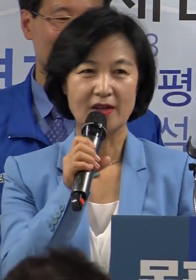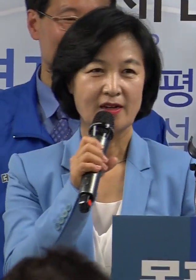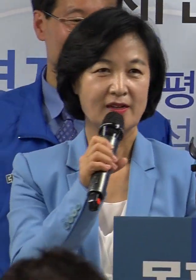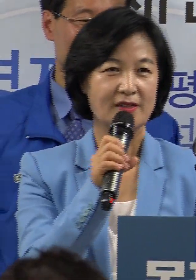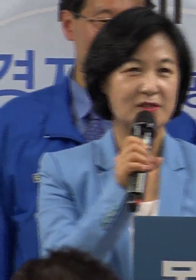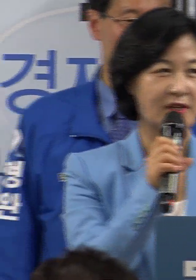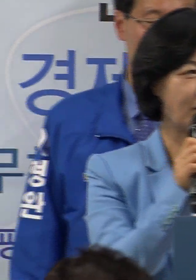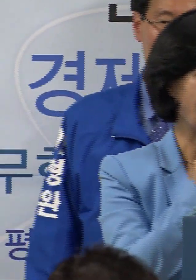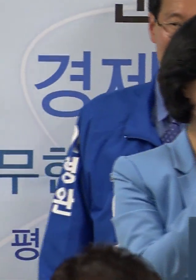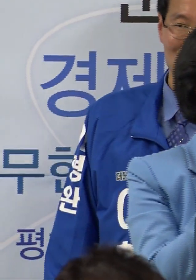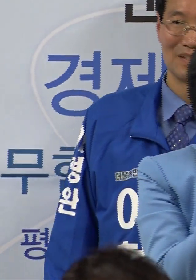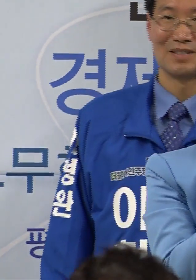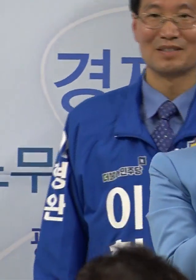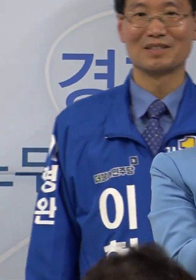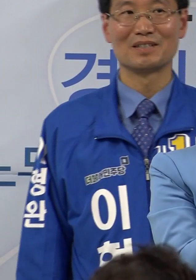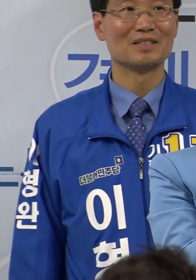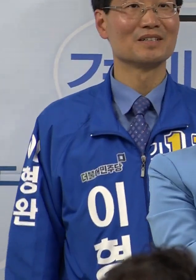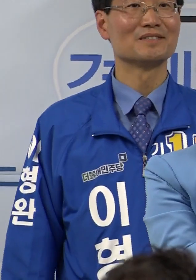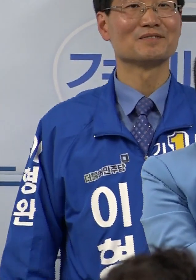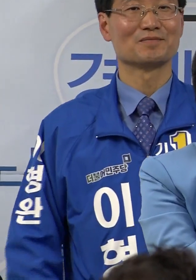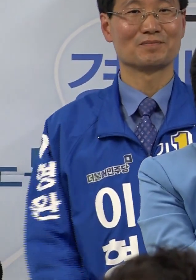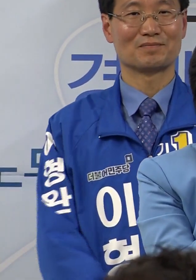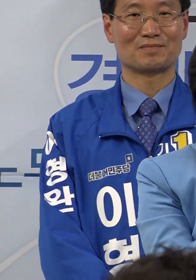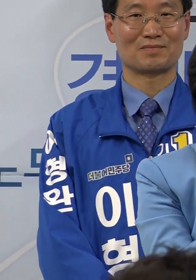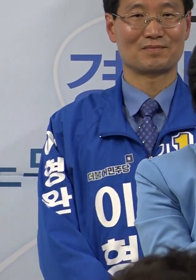네, 제가 말씀 올리기 전에